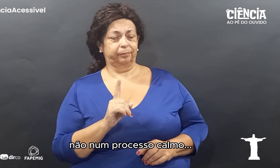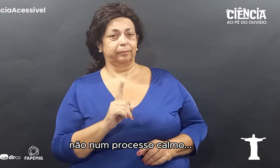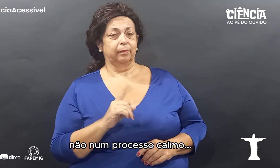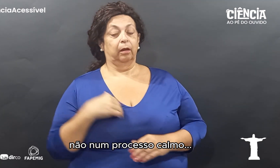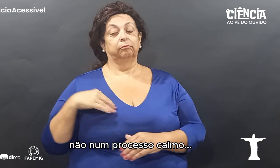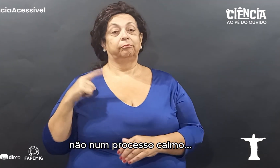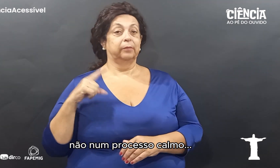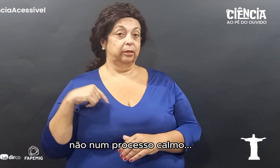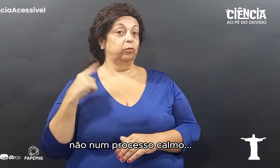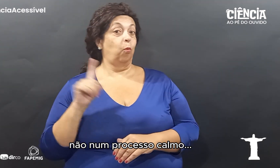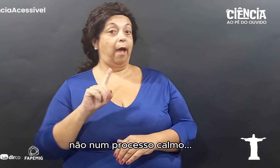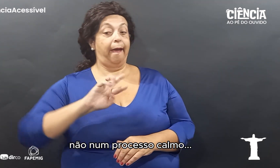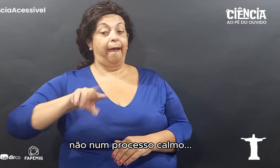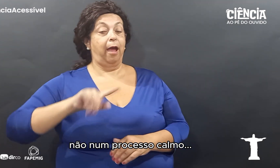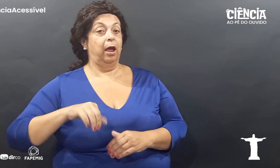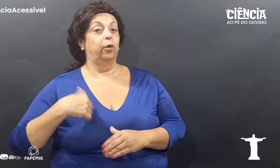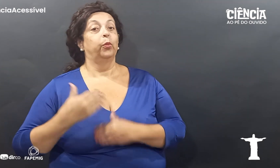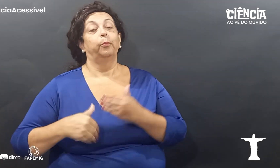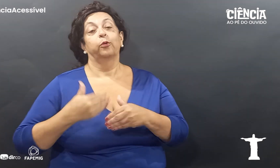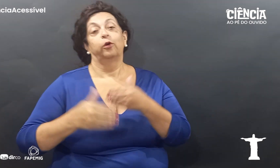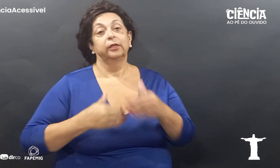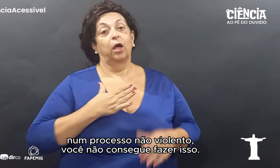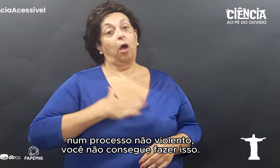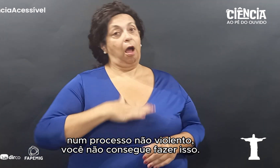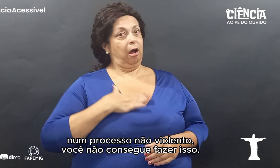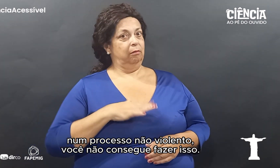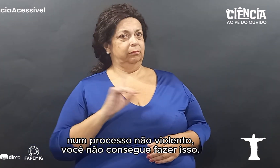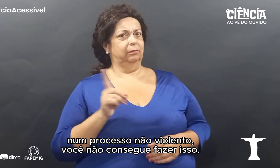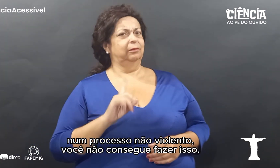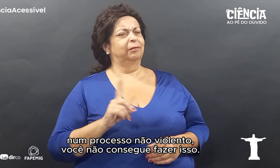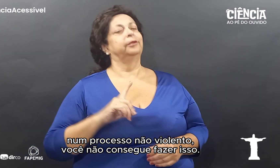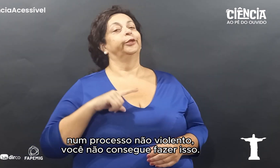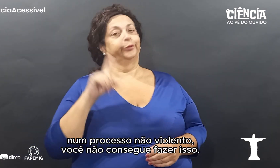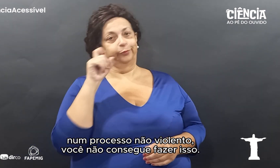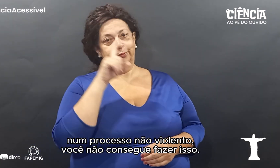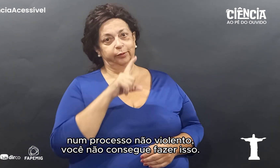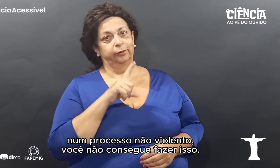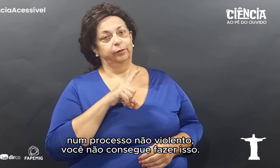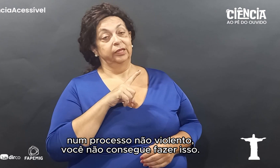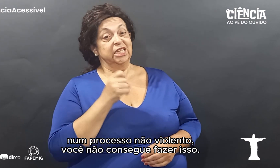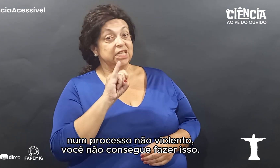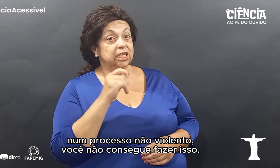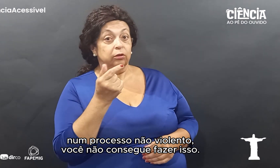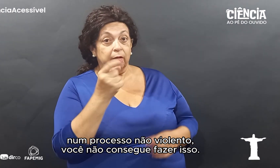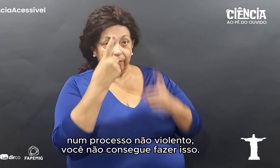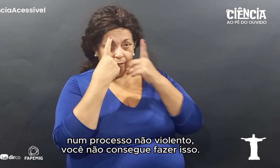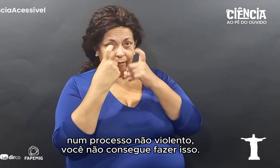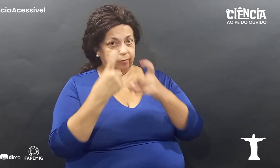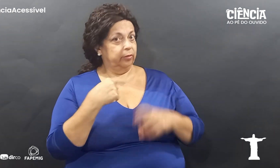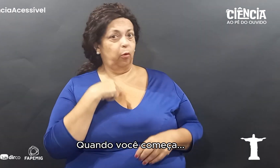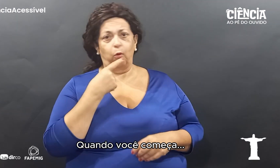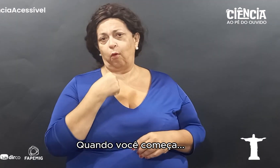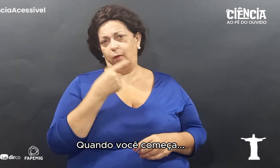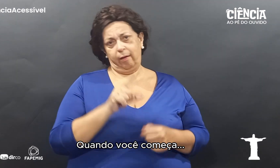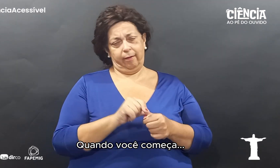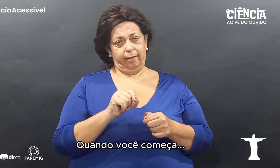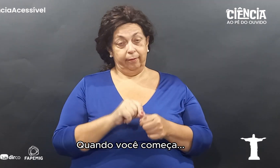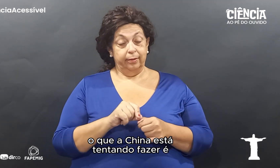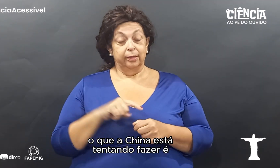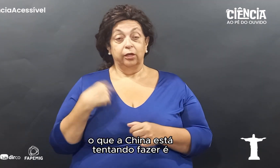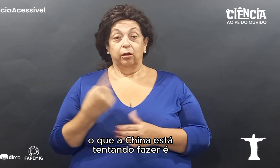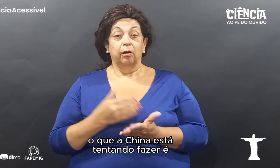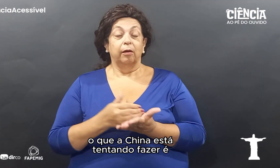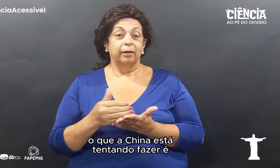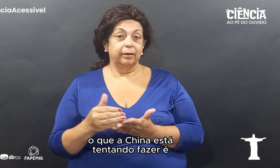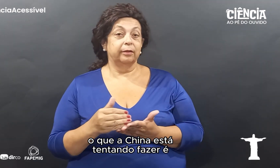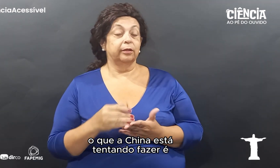num processo calmo, né? Num processo não violento. Você não consegue fazer isso. Quando você começa,